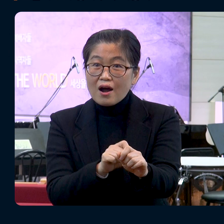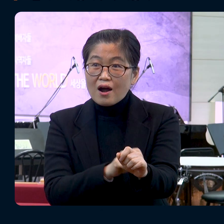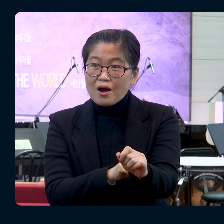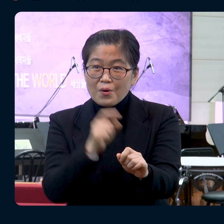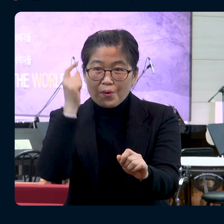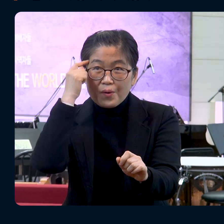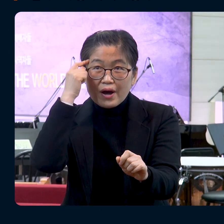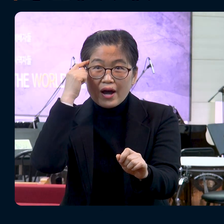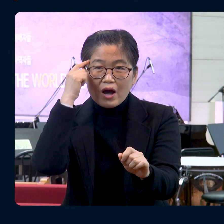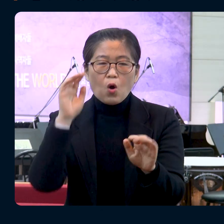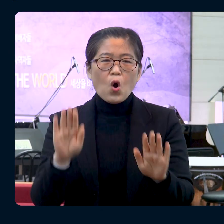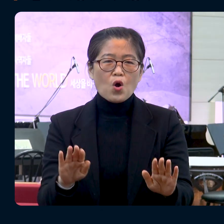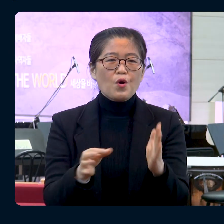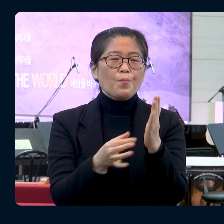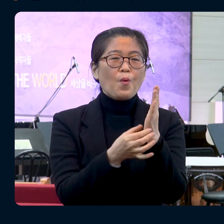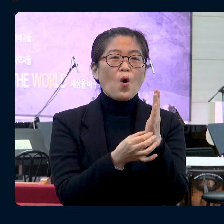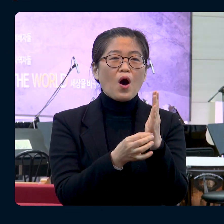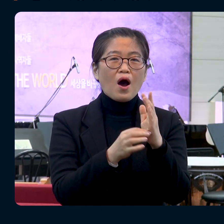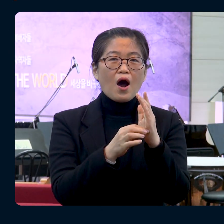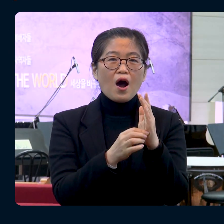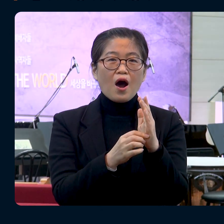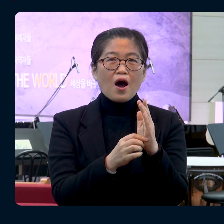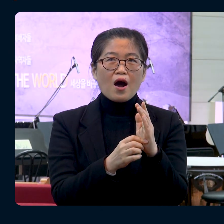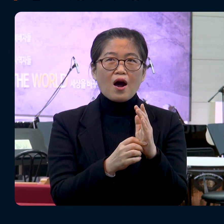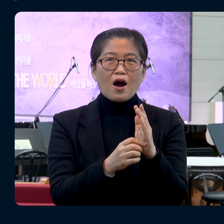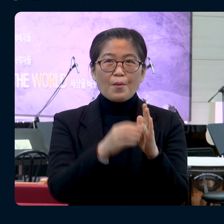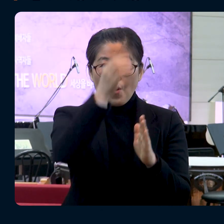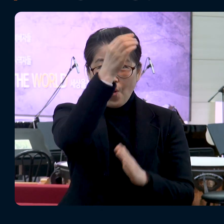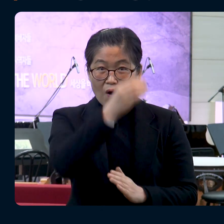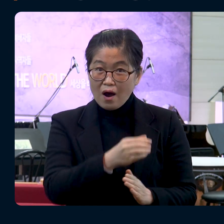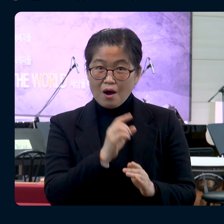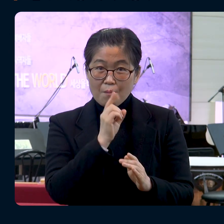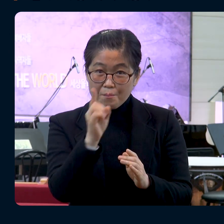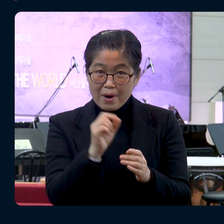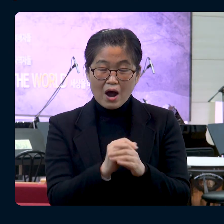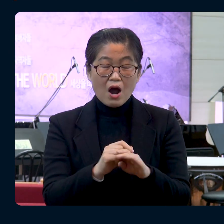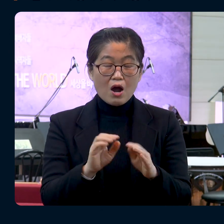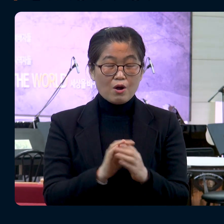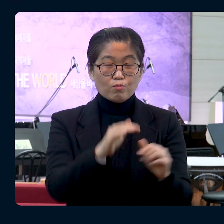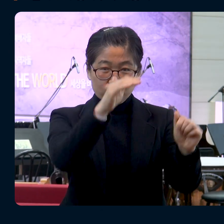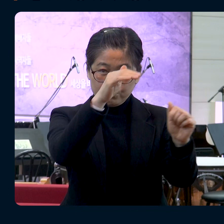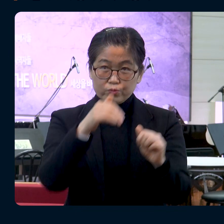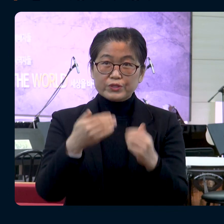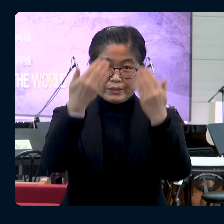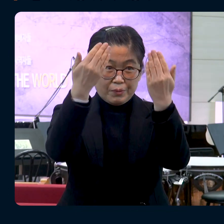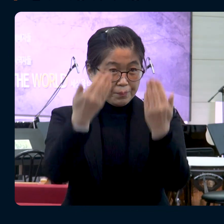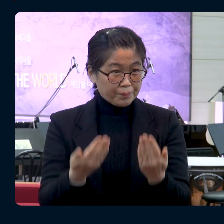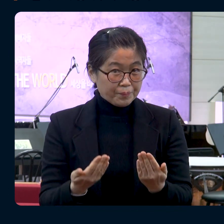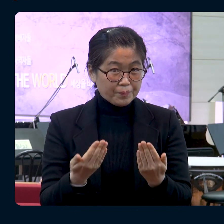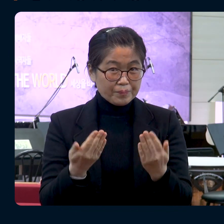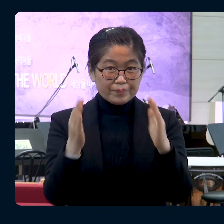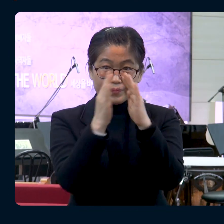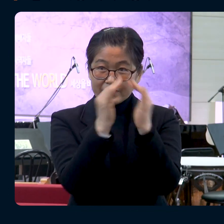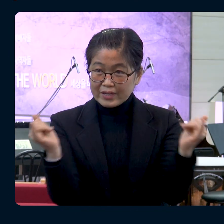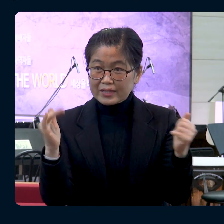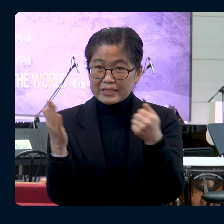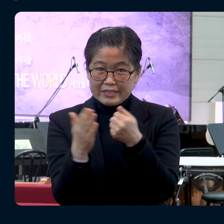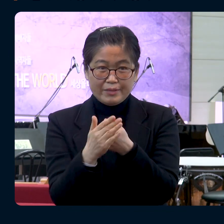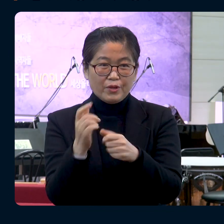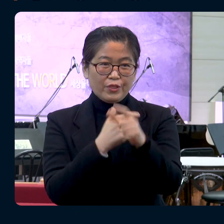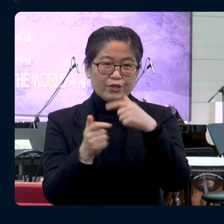바로 부르심을 입은 자들이기 때문에 그렇습니다. 올해 우리에게 주신 표가 바로 부르심을 입은 자들이기